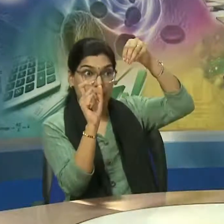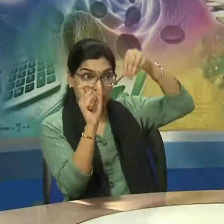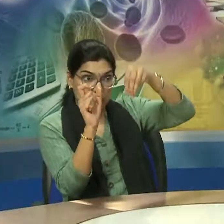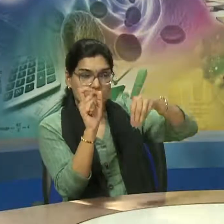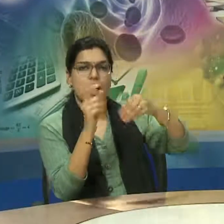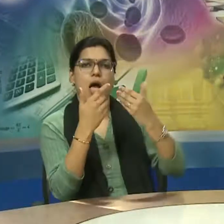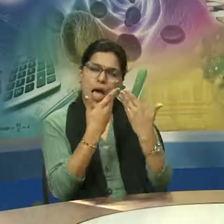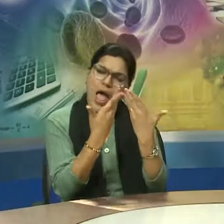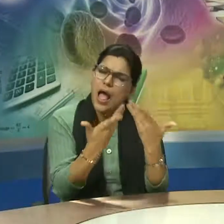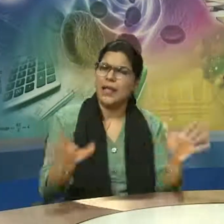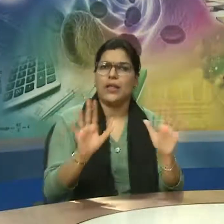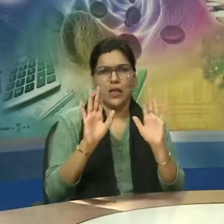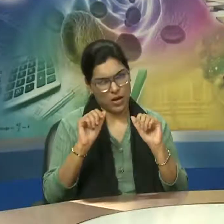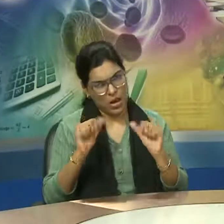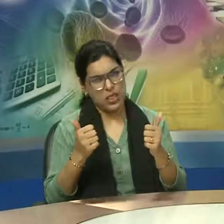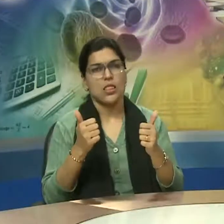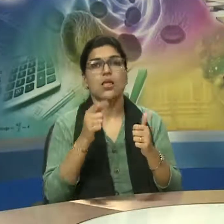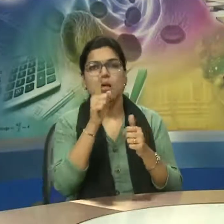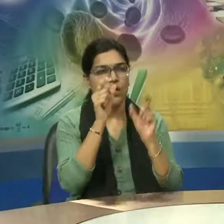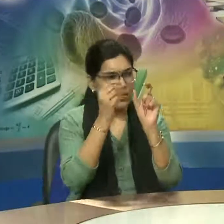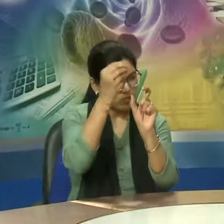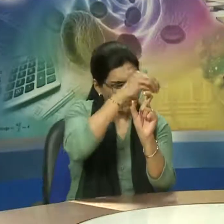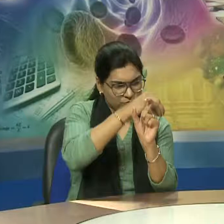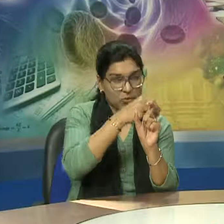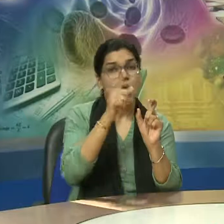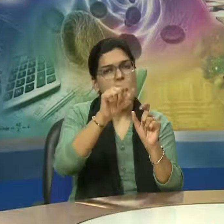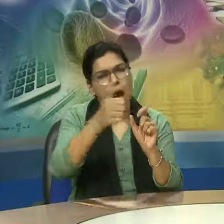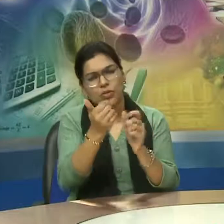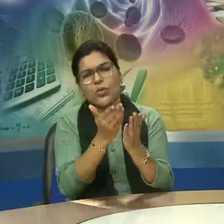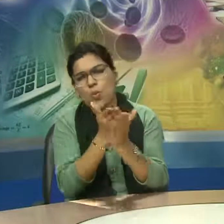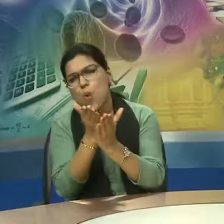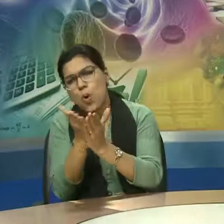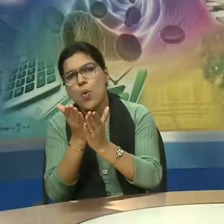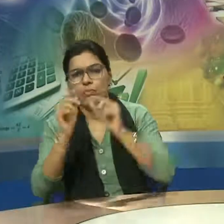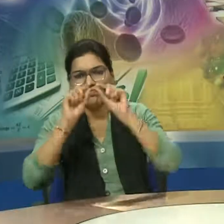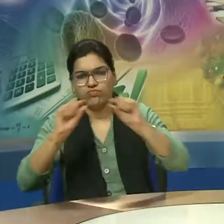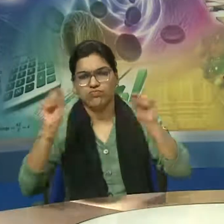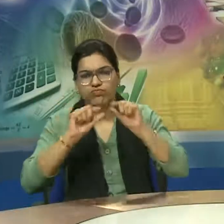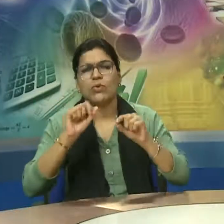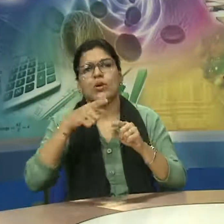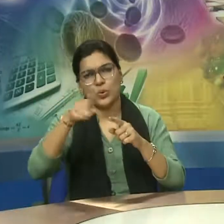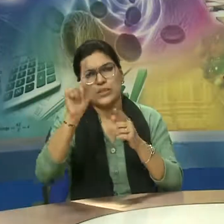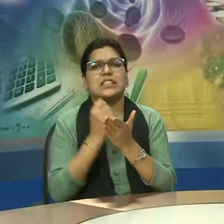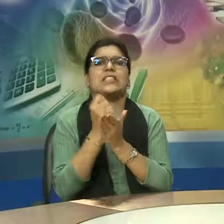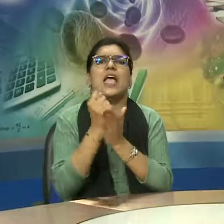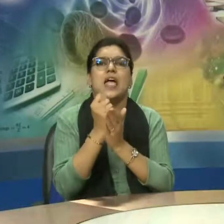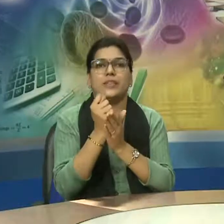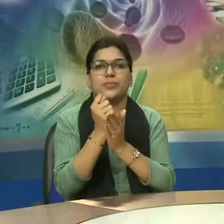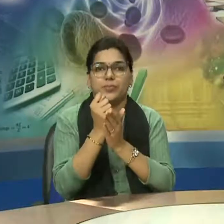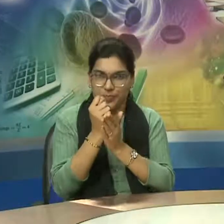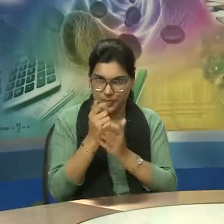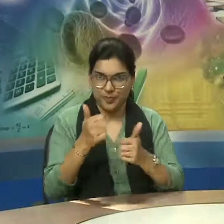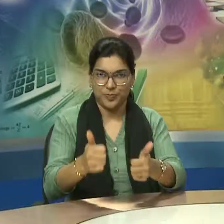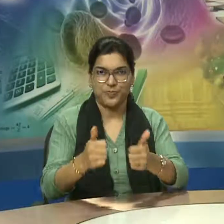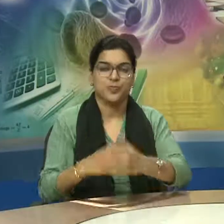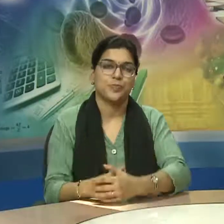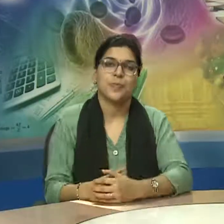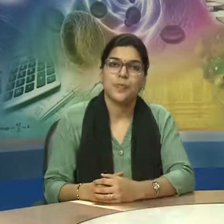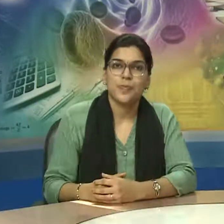Hope you have understood all the words and grammatical structure, prefix.